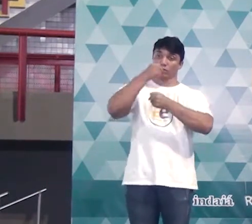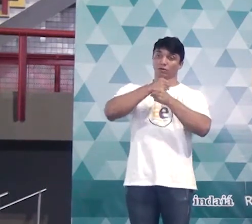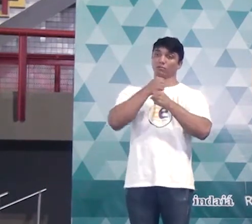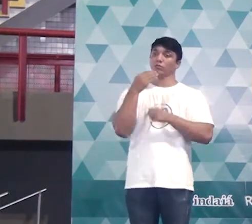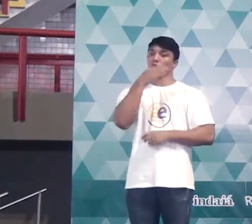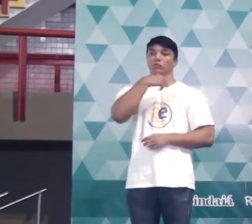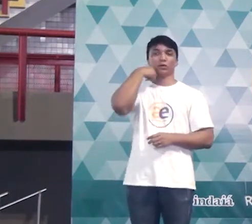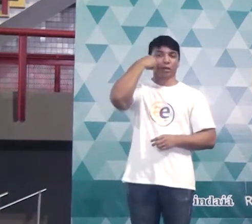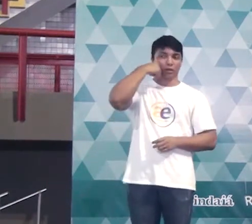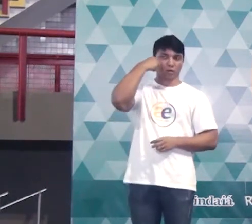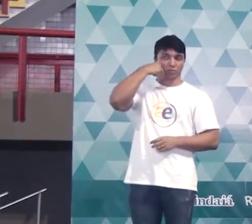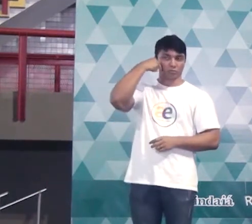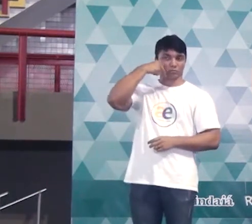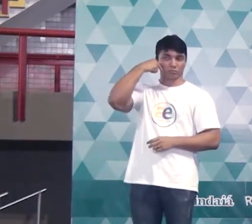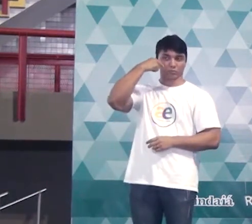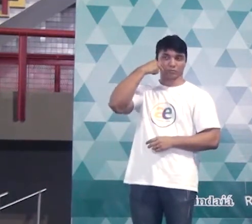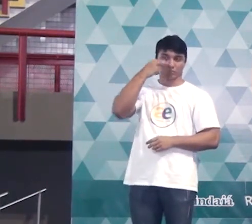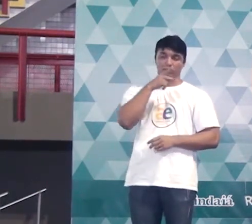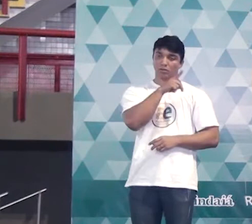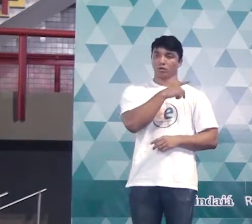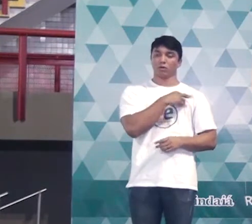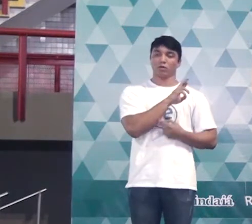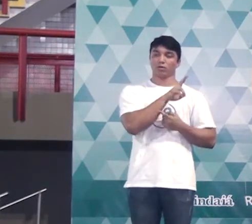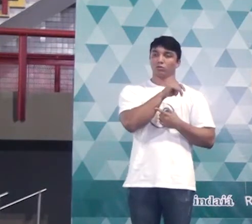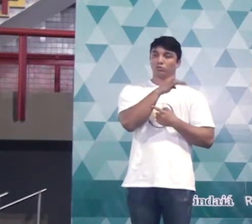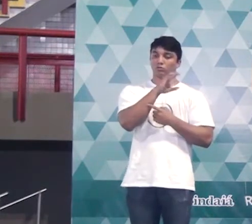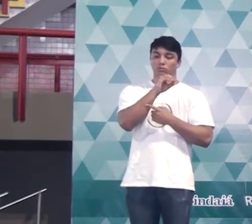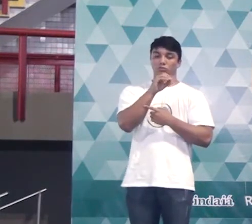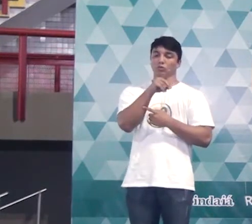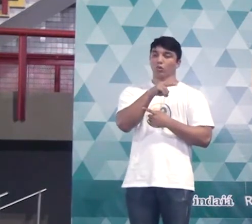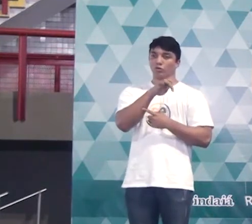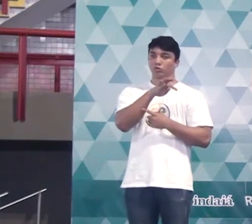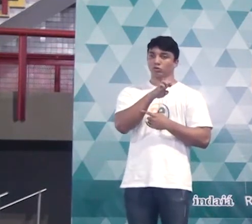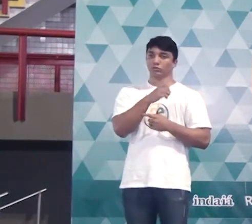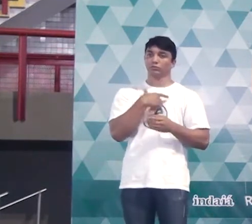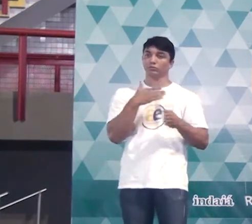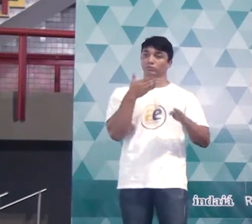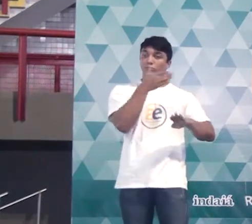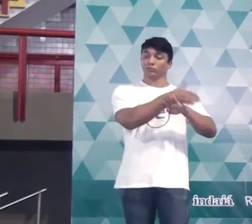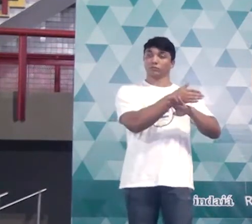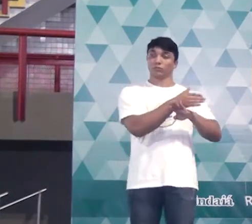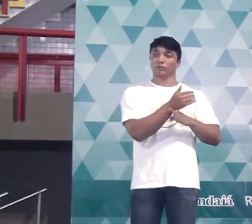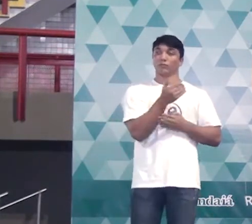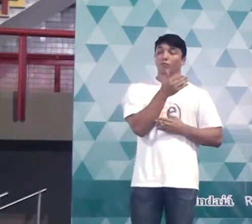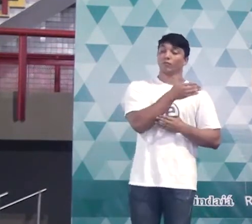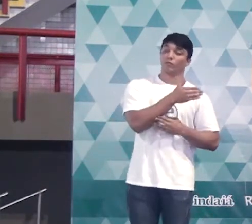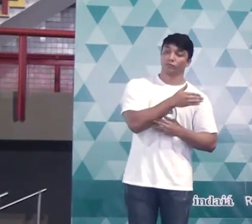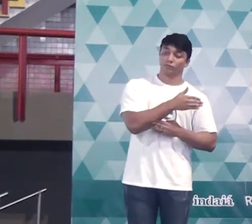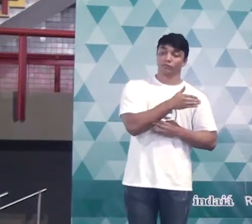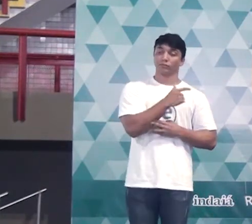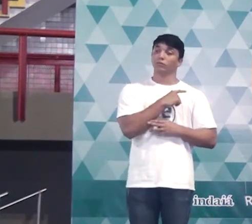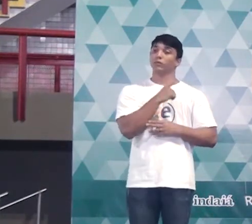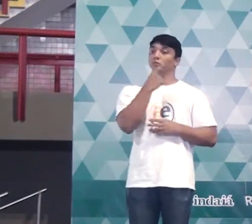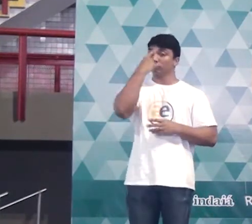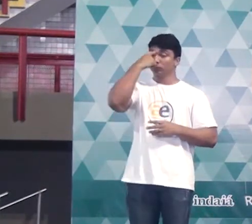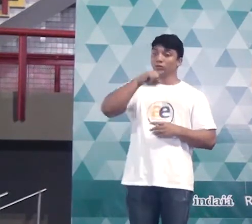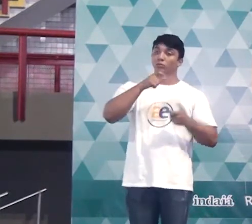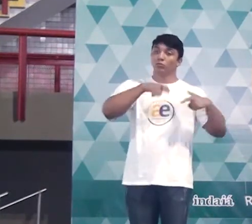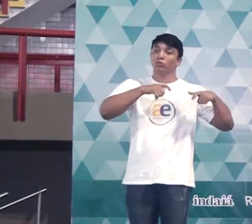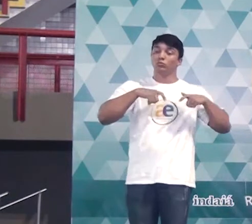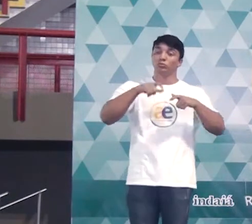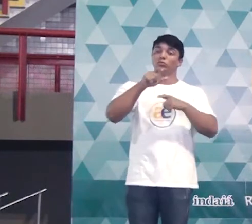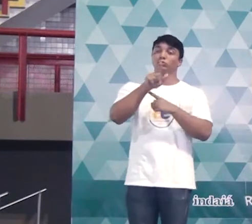lá em Natal, lá no Rio Grande do Norte, né? Natal, Rio Grande do Norte, tá? Dá licença. Lá em Natal, aí eu não sabia onde